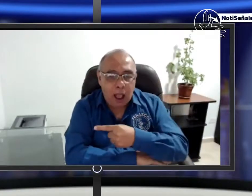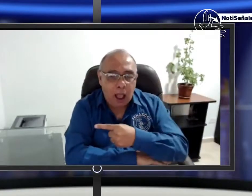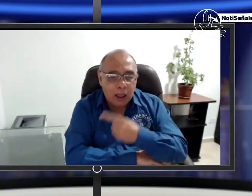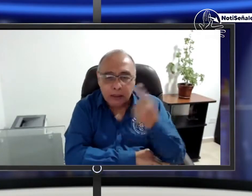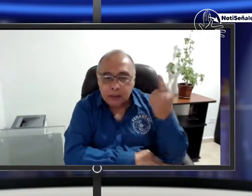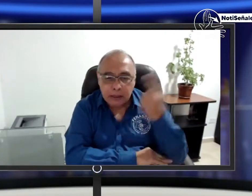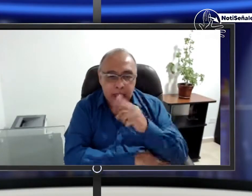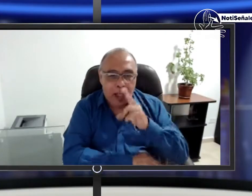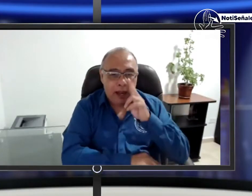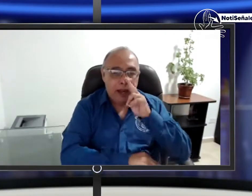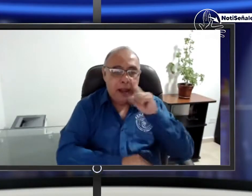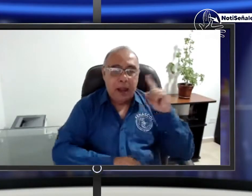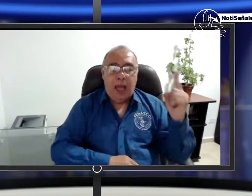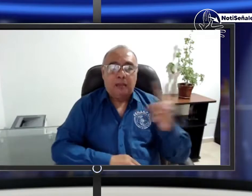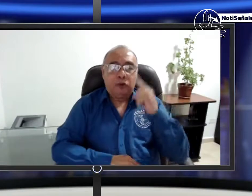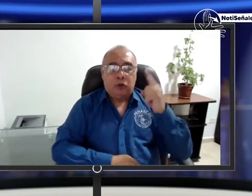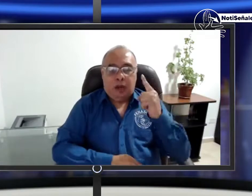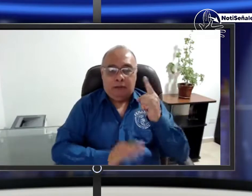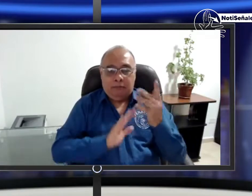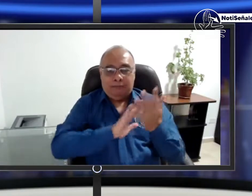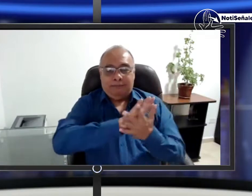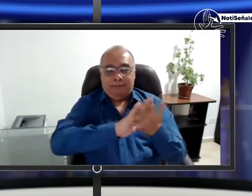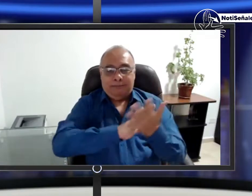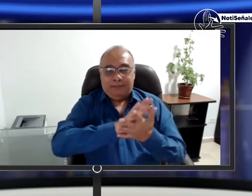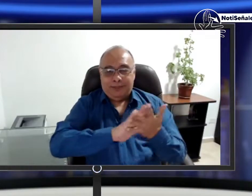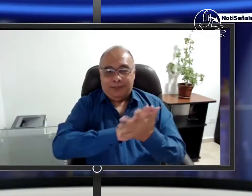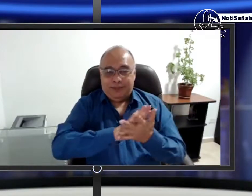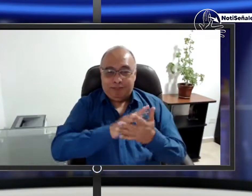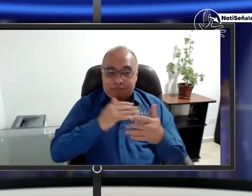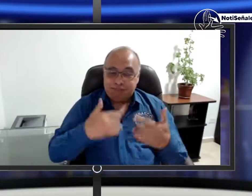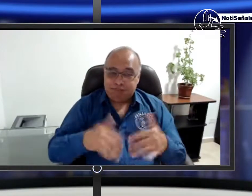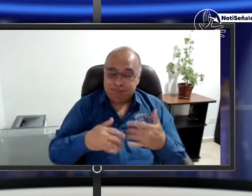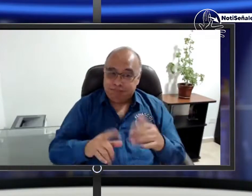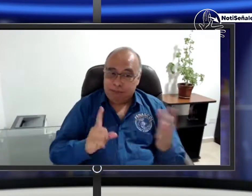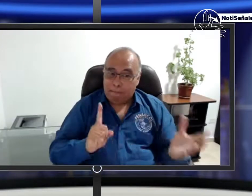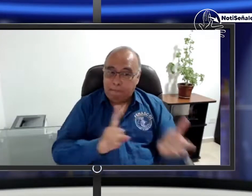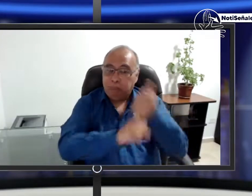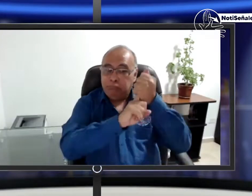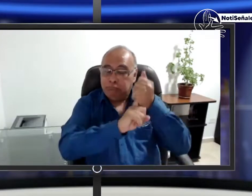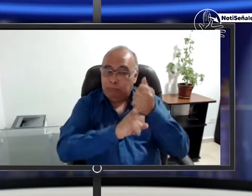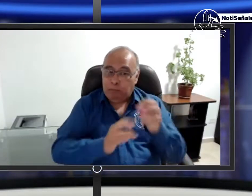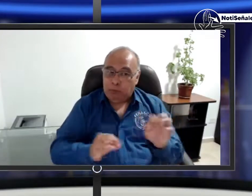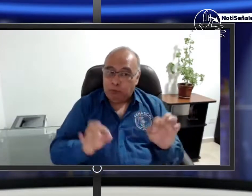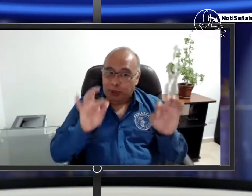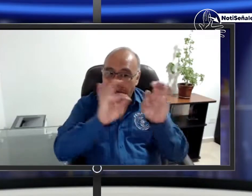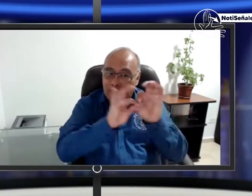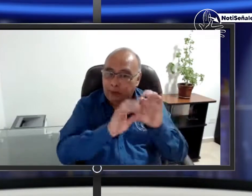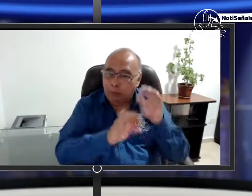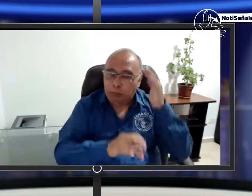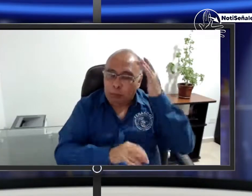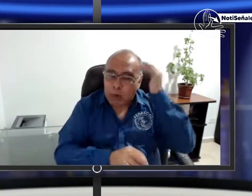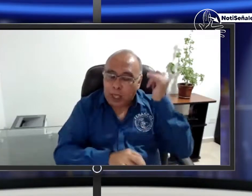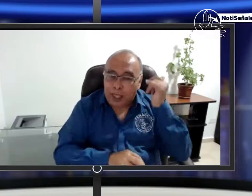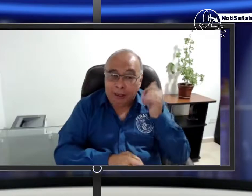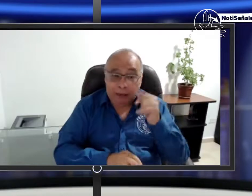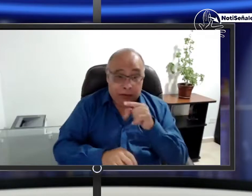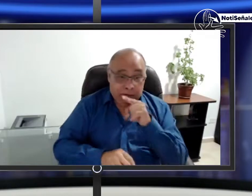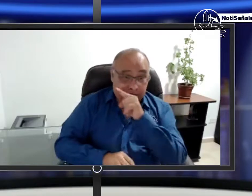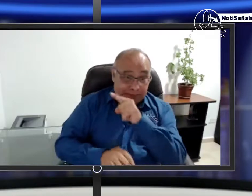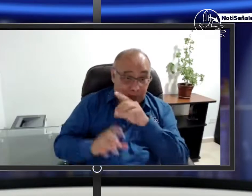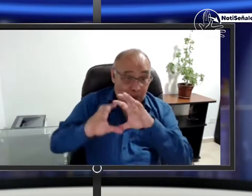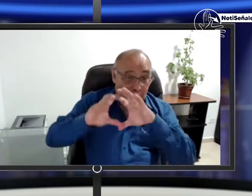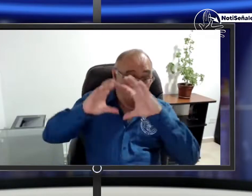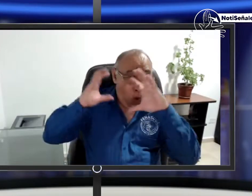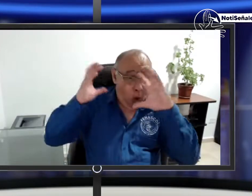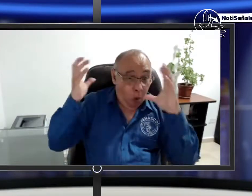nuestra nación colombia el día de reconocimiento de la lengua de señas